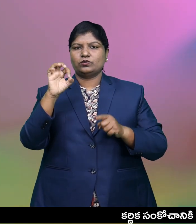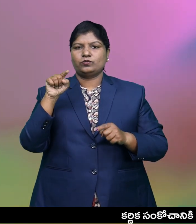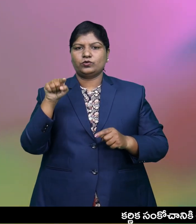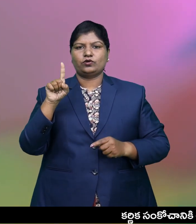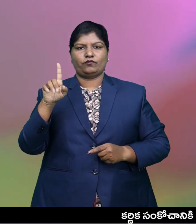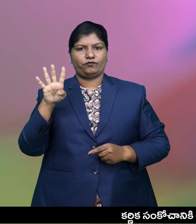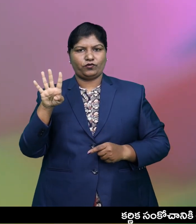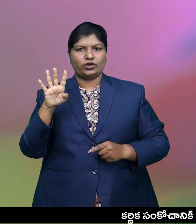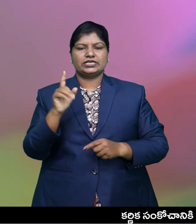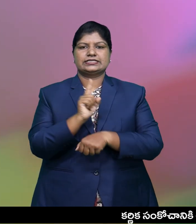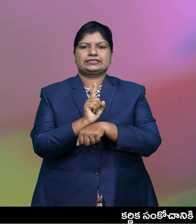0.14 సెకండ్లు.